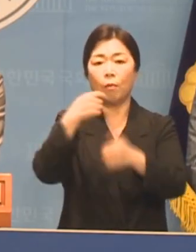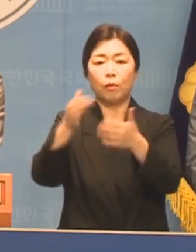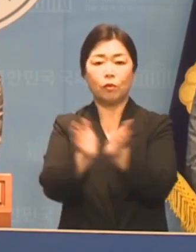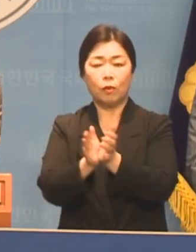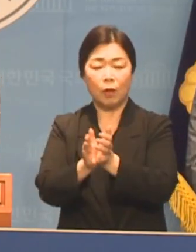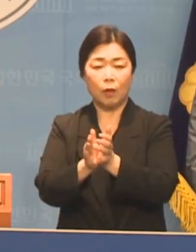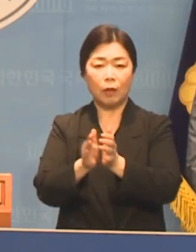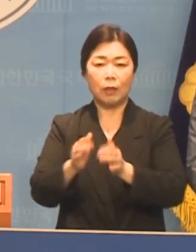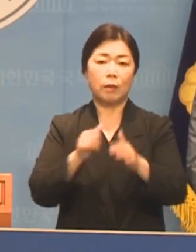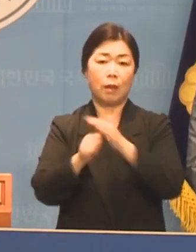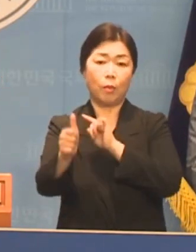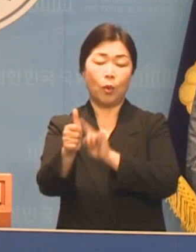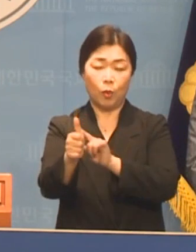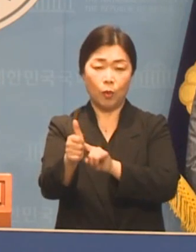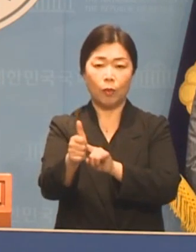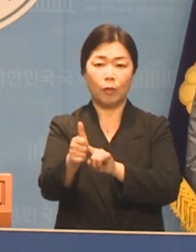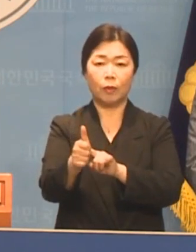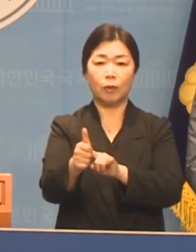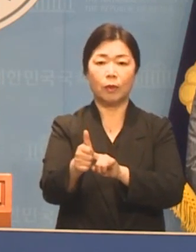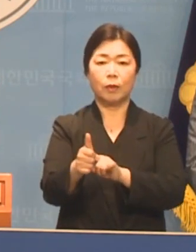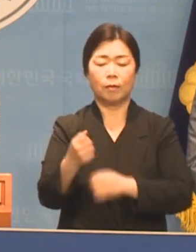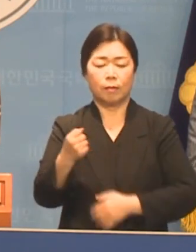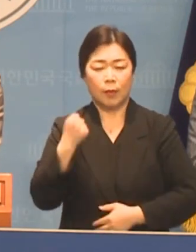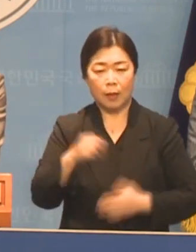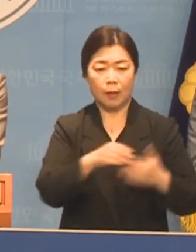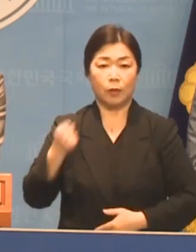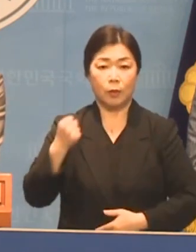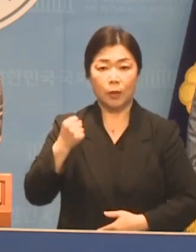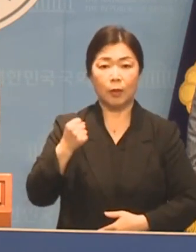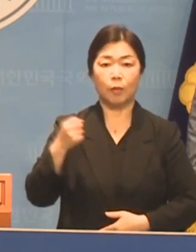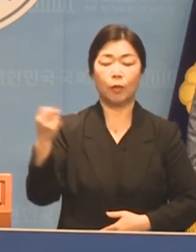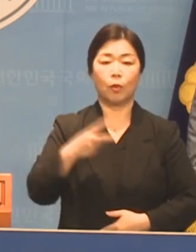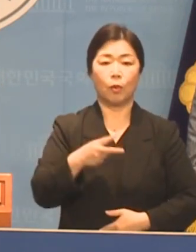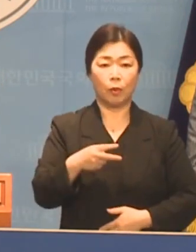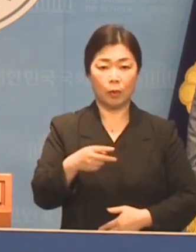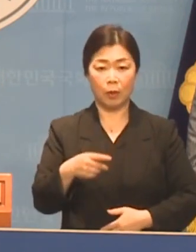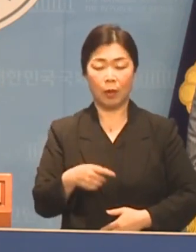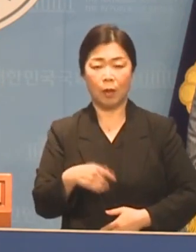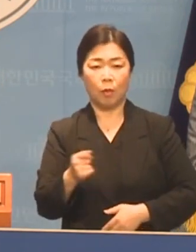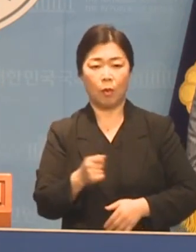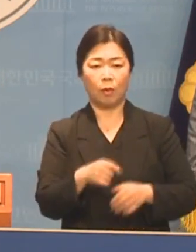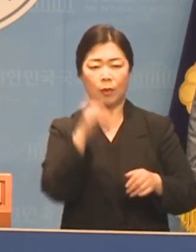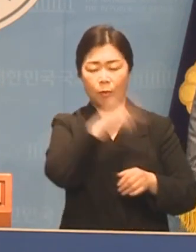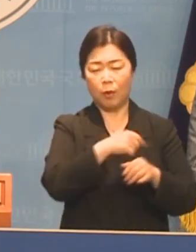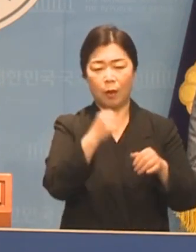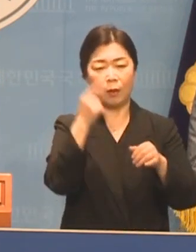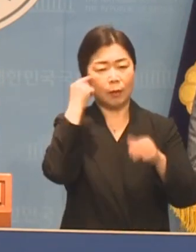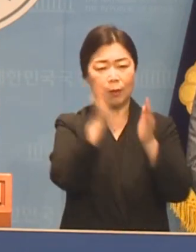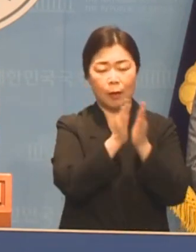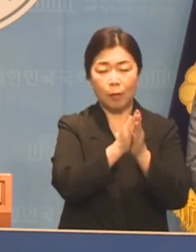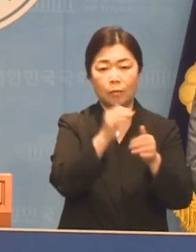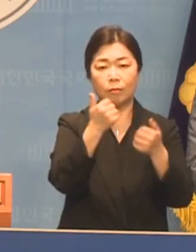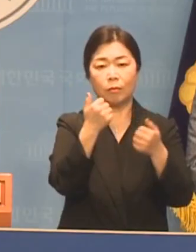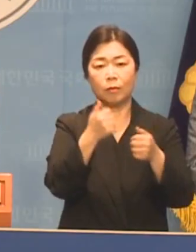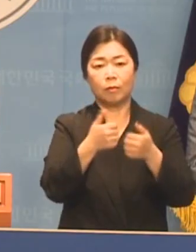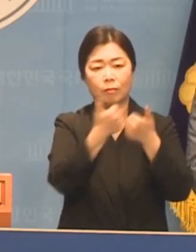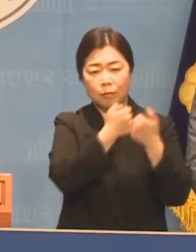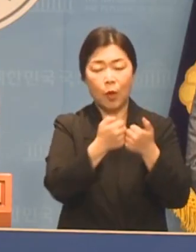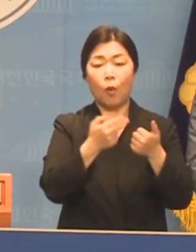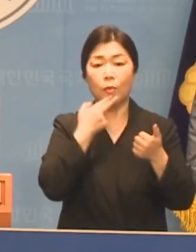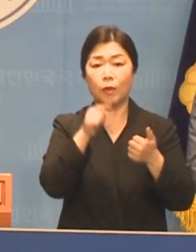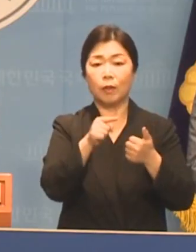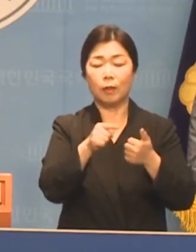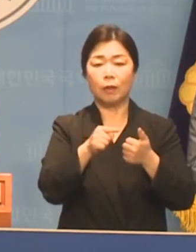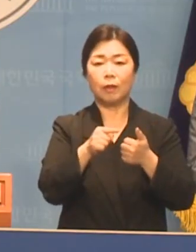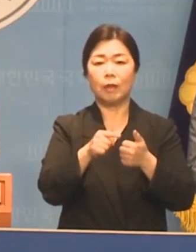민주당 당대표로서의 강인한 리더십과 불의와 타협하지 않는 그런 당대표로서의